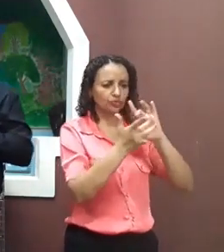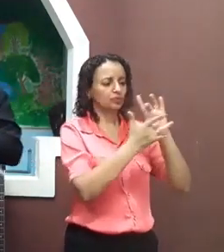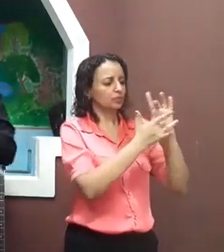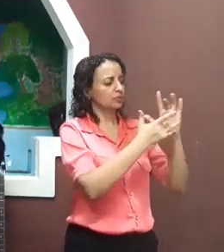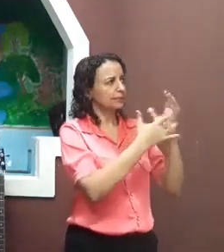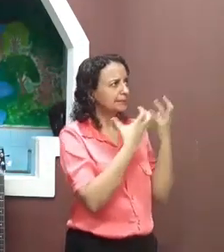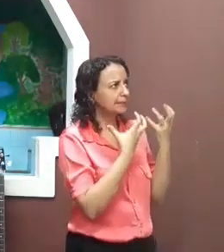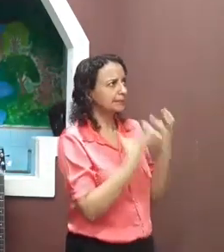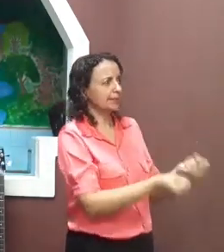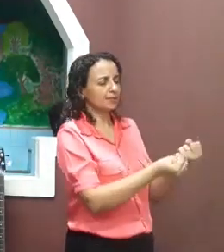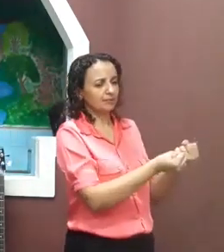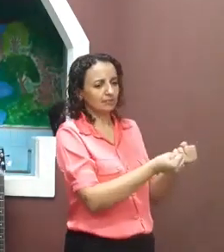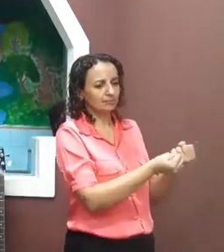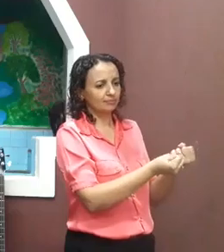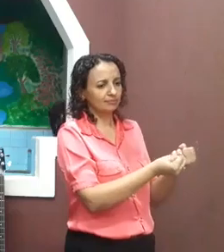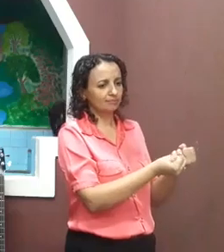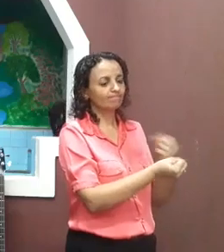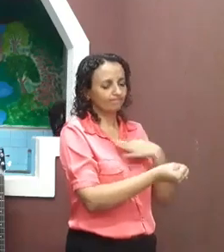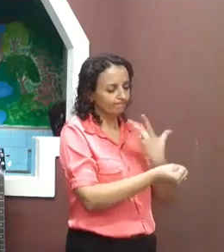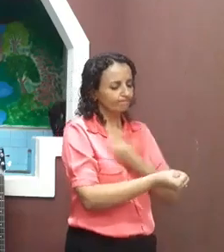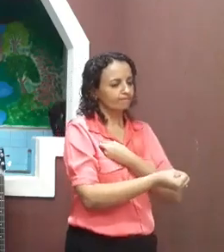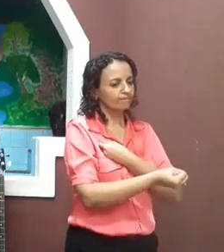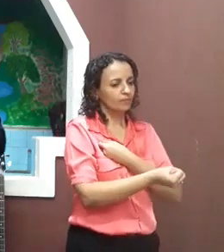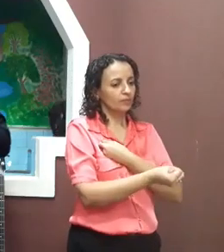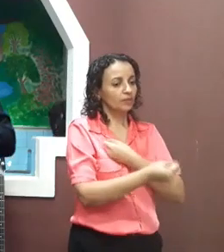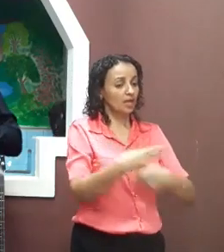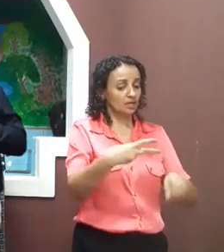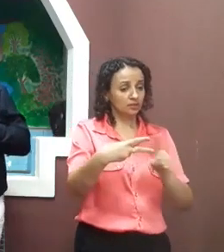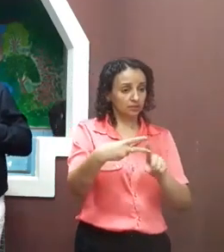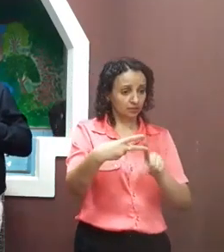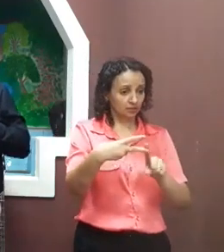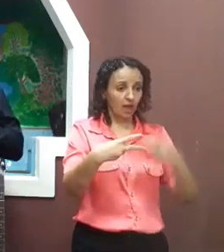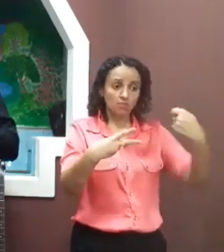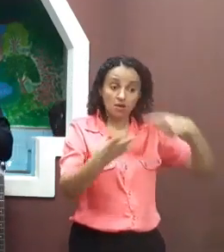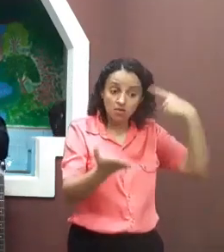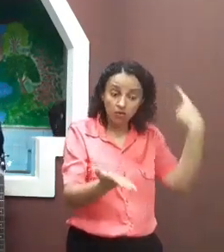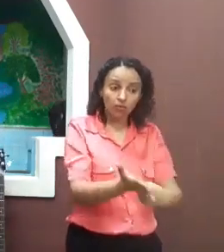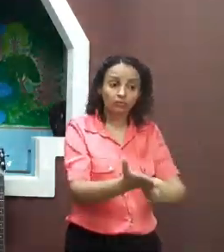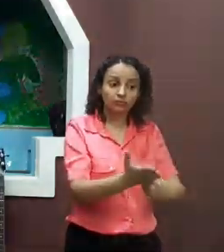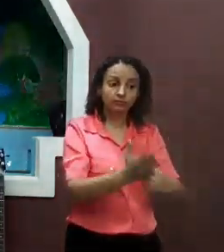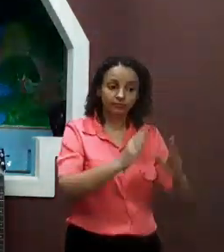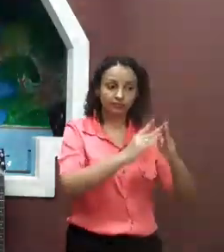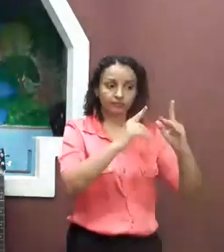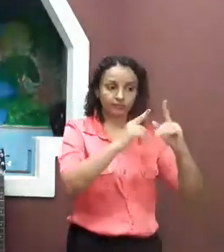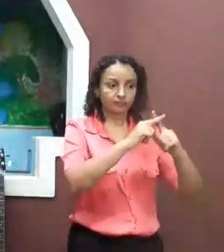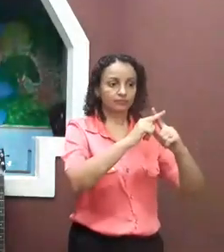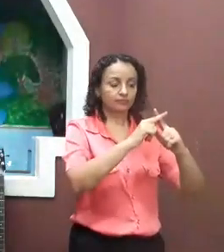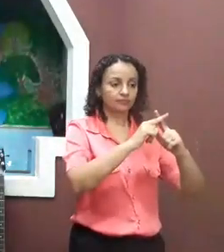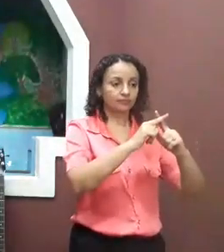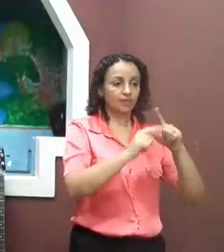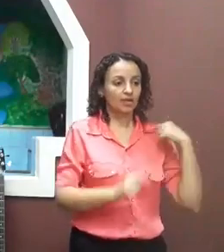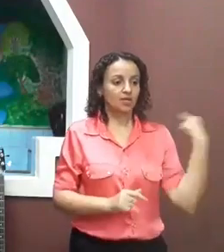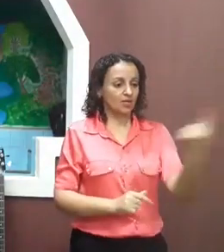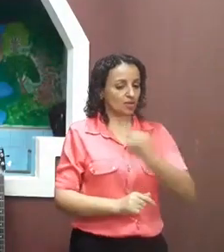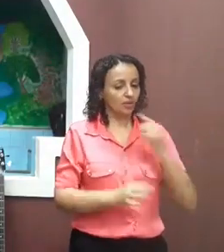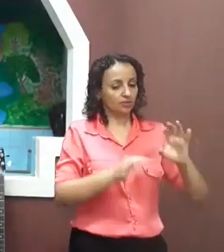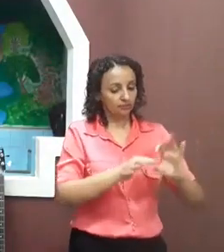segunda decisão, se comprometer com um grupo de cristãos, traz comunhão. E a